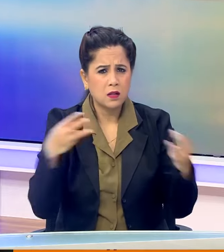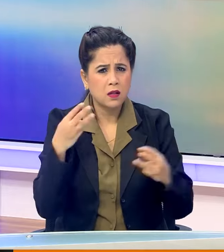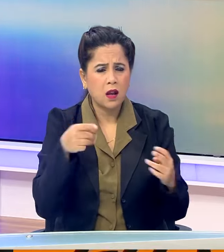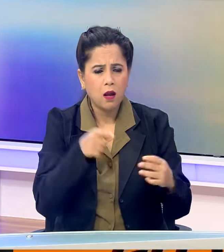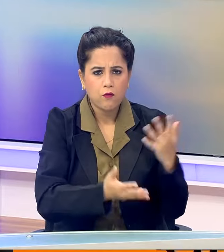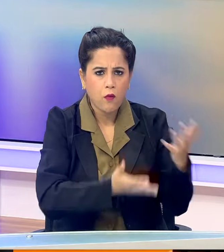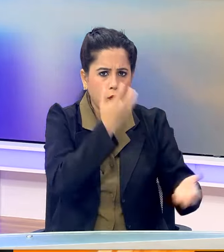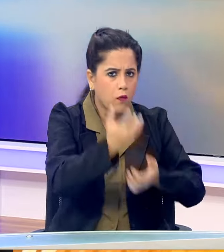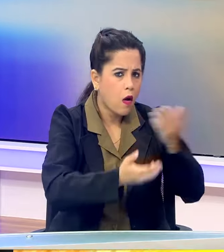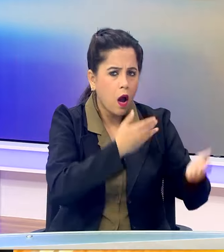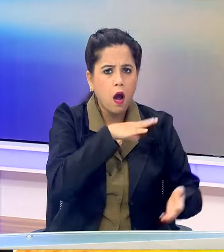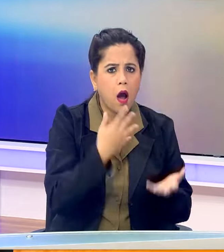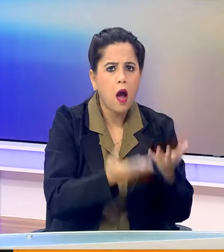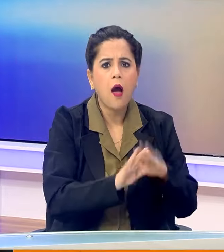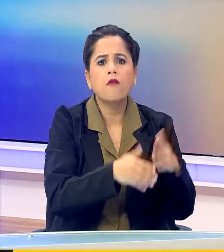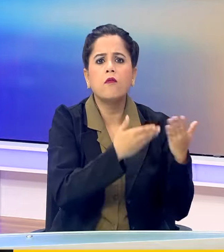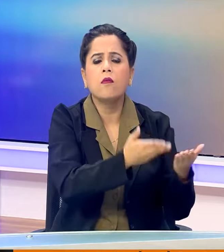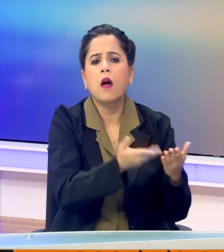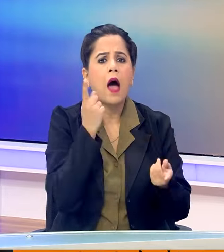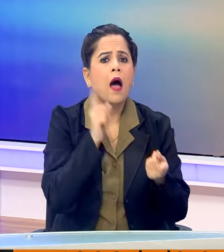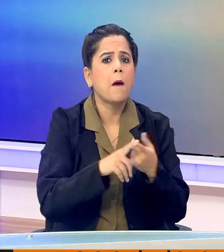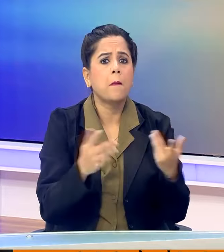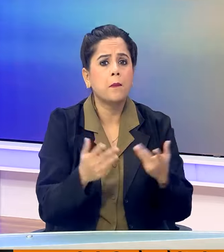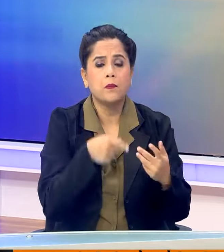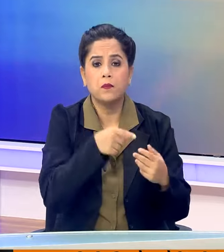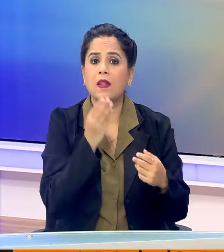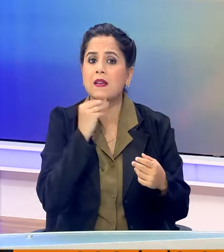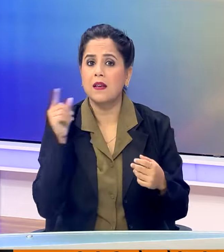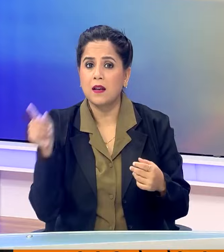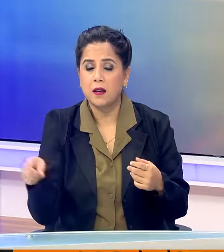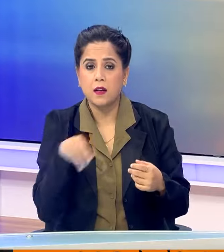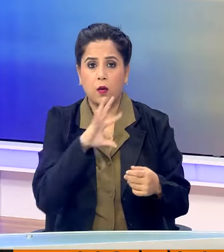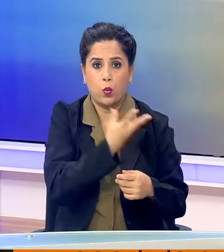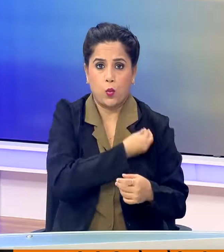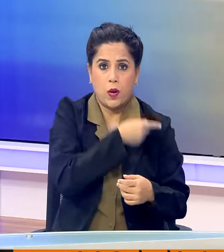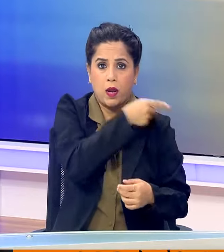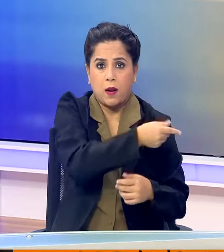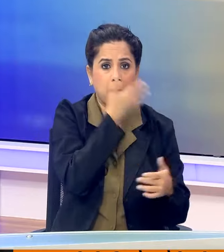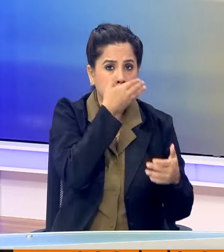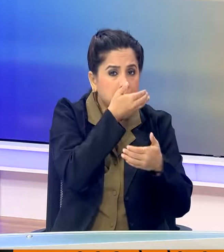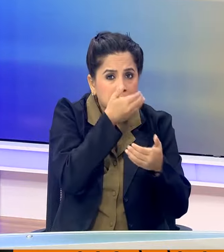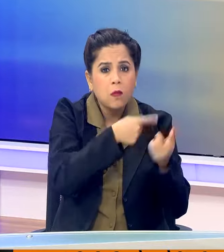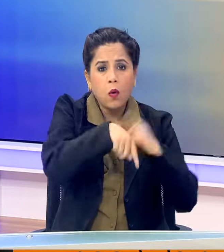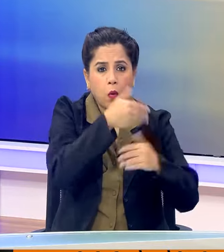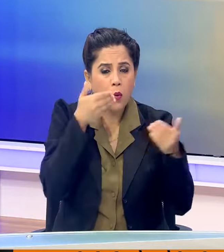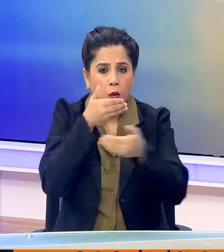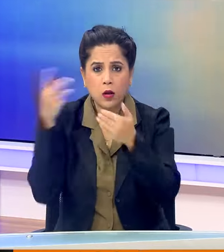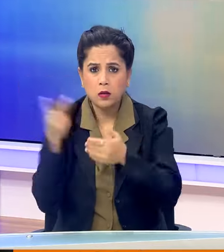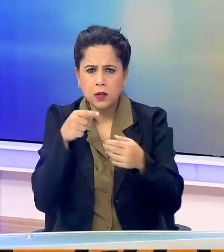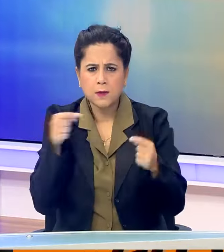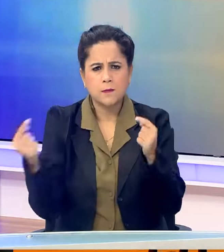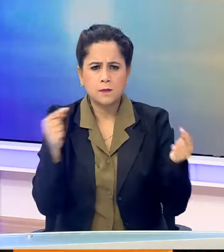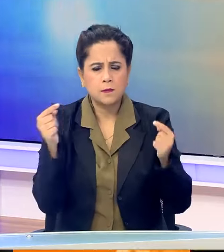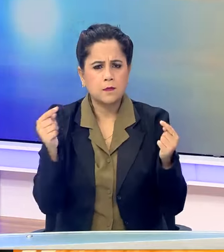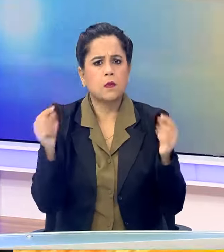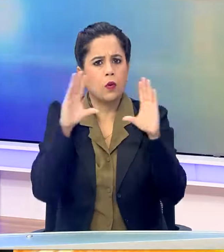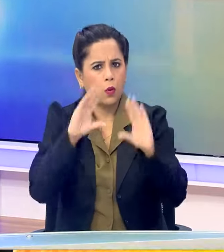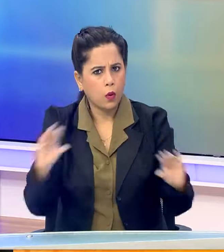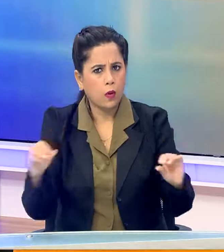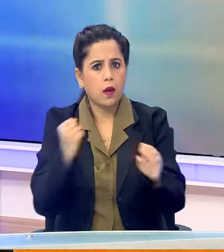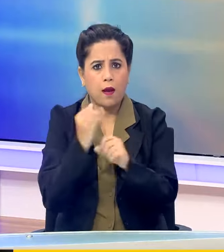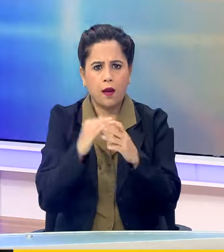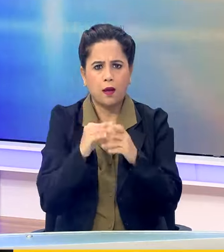बरामद किए हैं यह घटनाक्रम तब हुआ है जब इजराइल और फिलिस्तीनी आतंकवादी समूह के बीच मतभेद कम करने और गजा